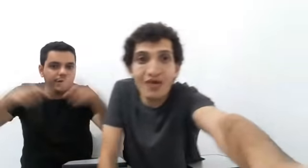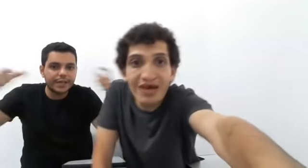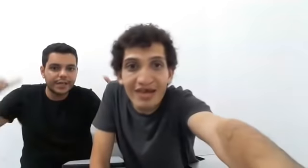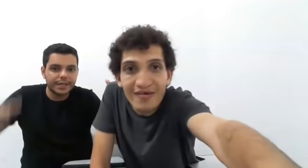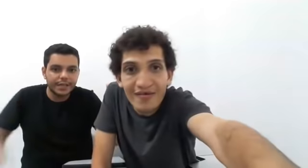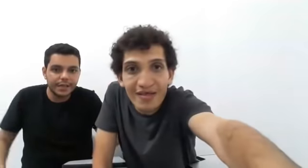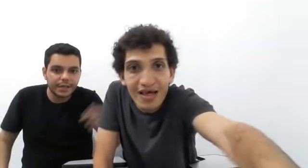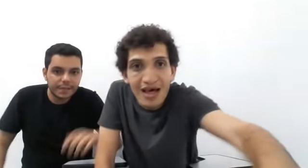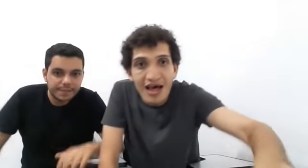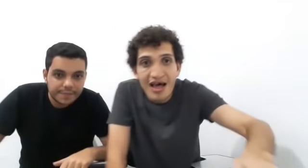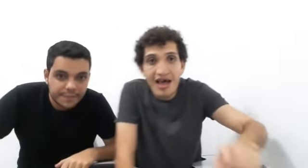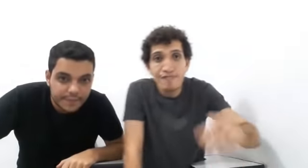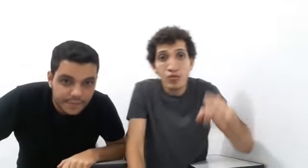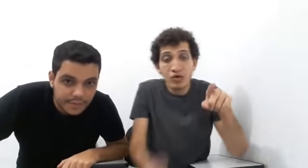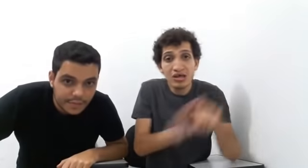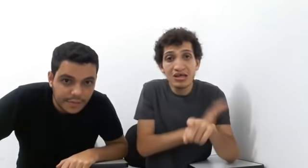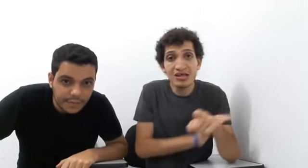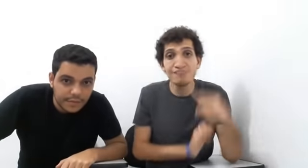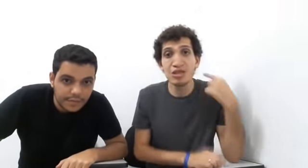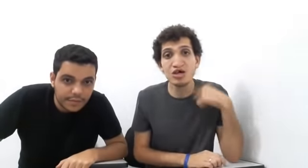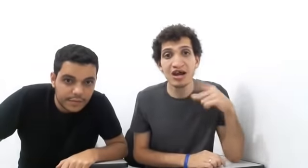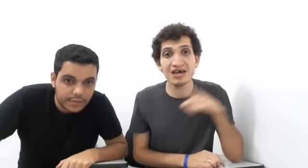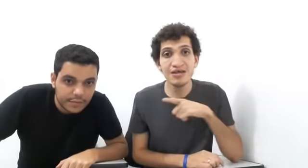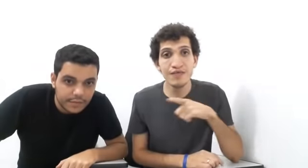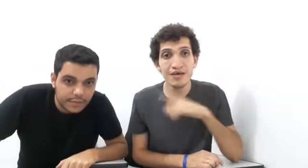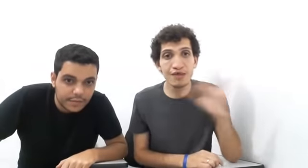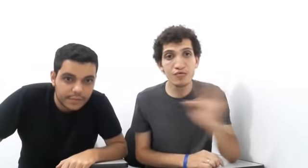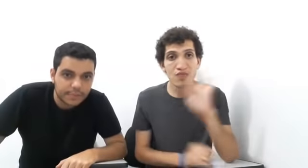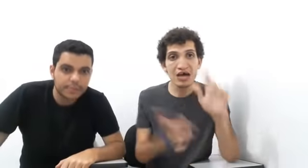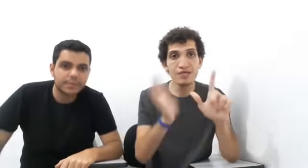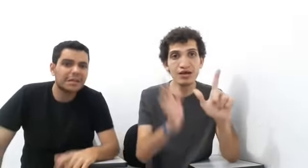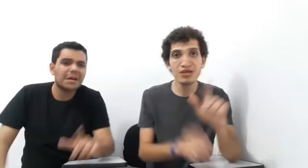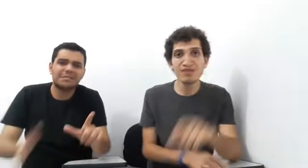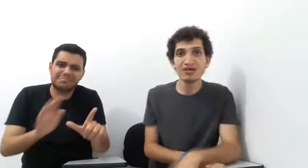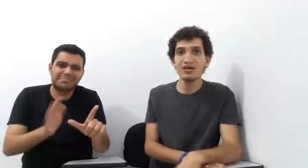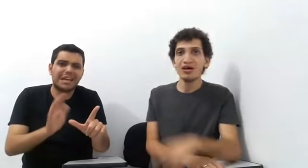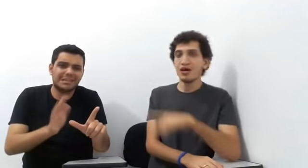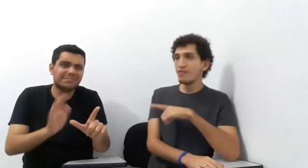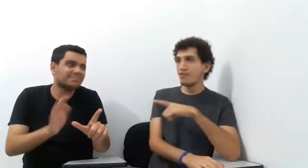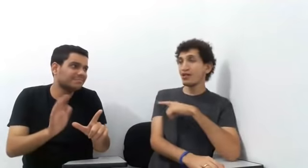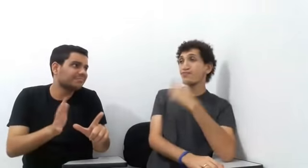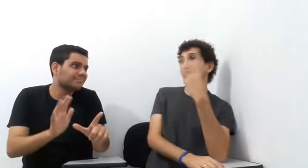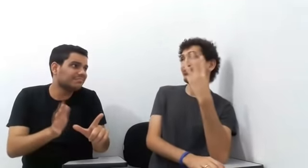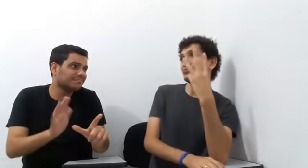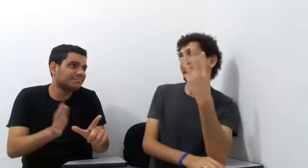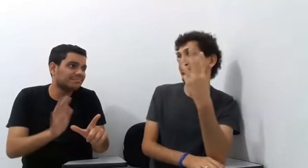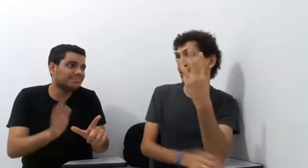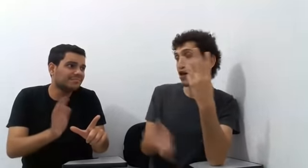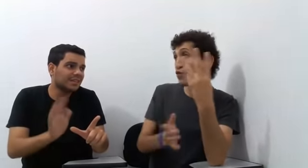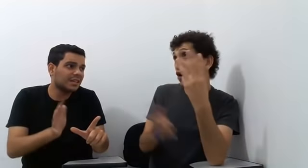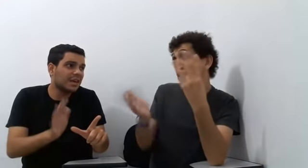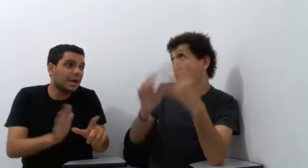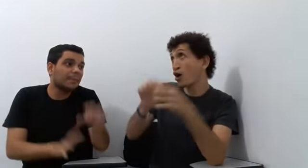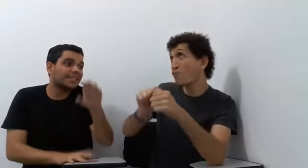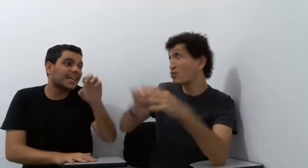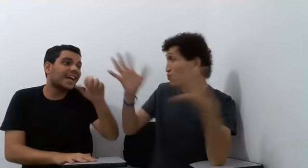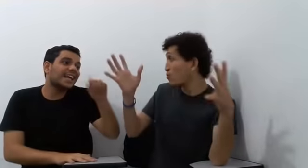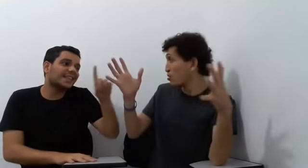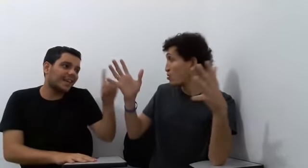maioria aí. Você em Minas Gerais tem faculdade de 3 Libras? Tem 3. Agora mas tem EAD,